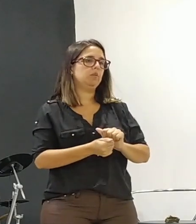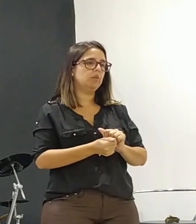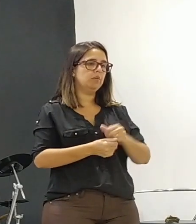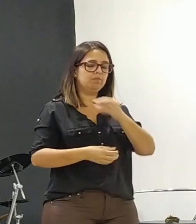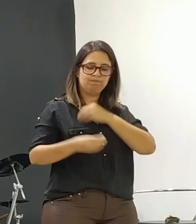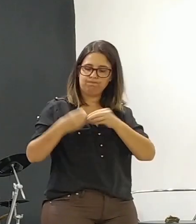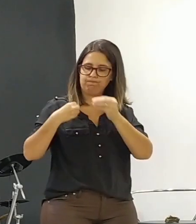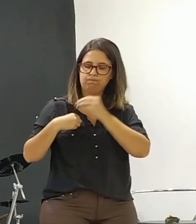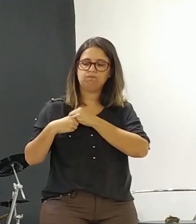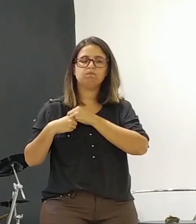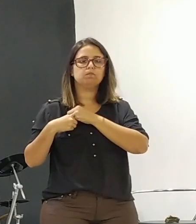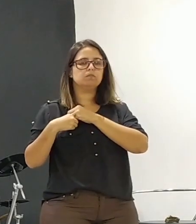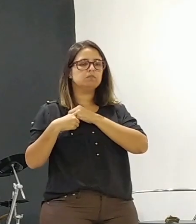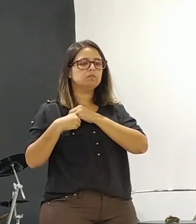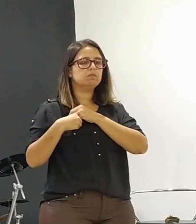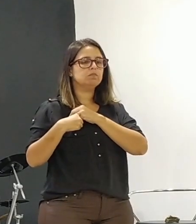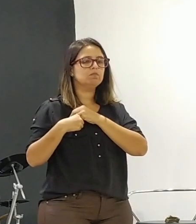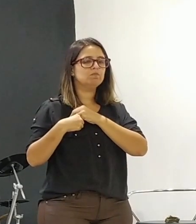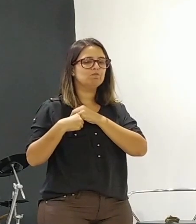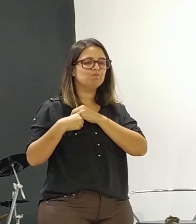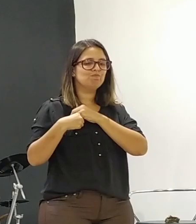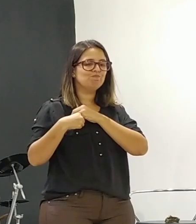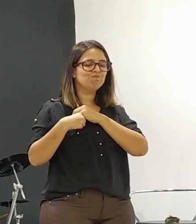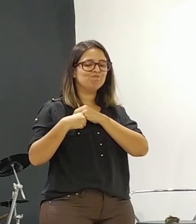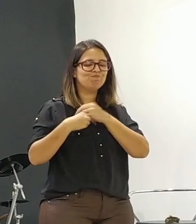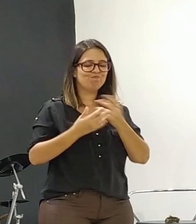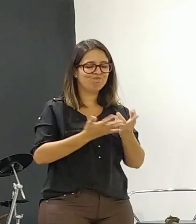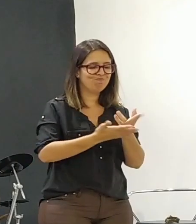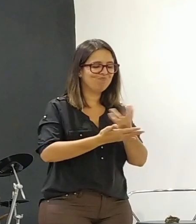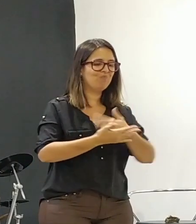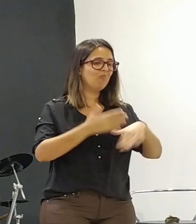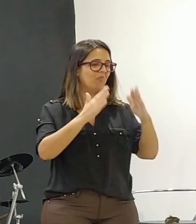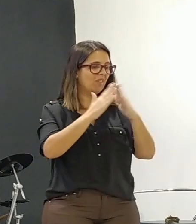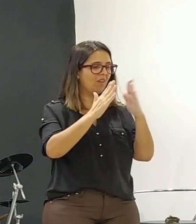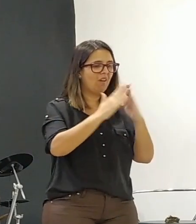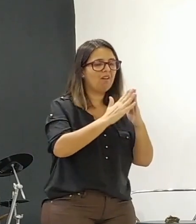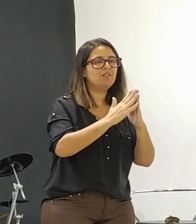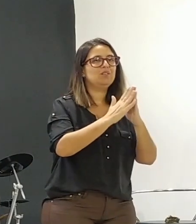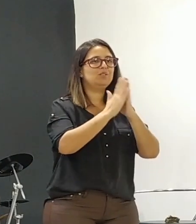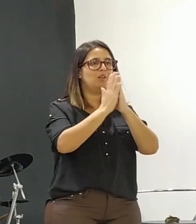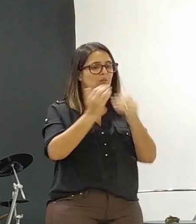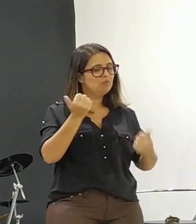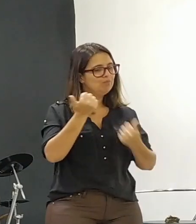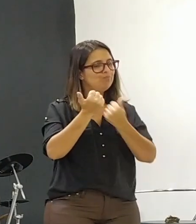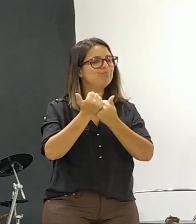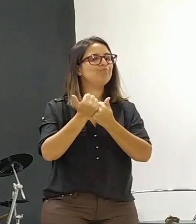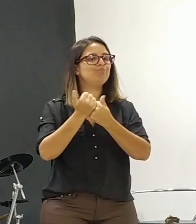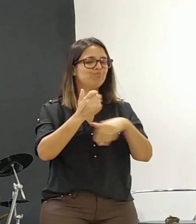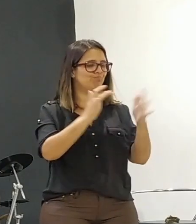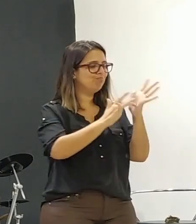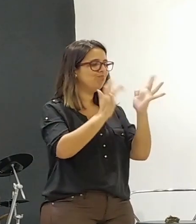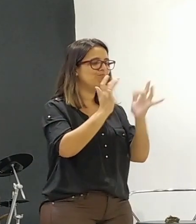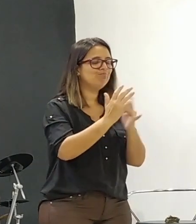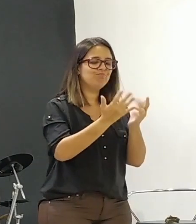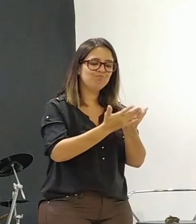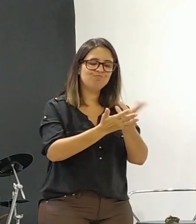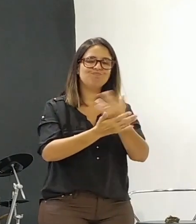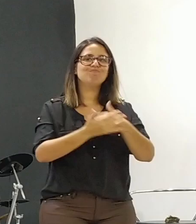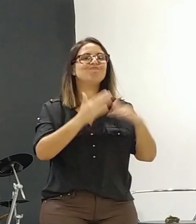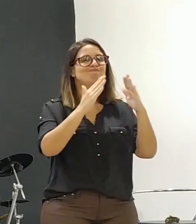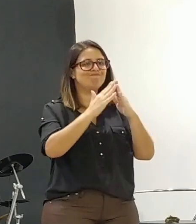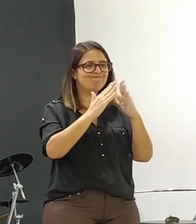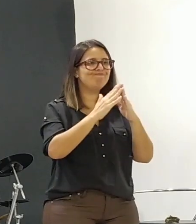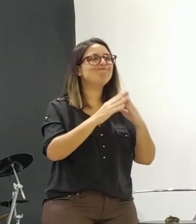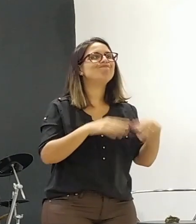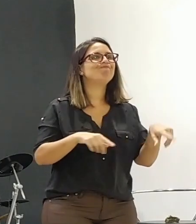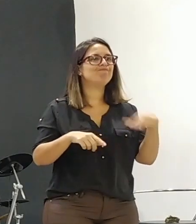do pecado que tem entrado em muitas casas e tem substituído o Cordeiro em muitas casas,